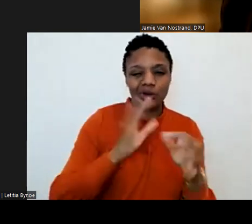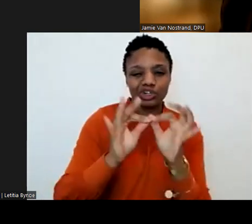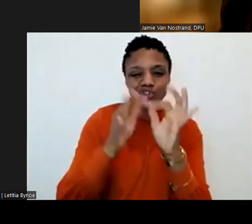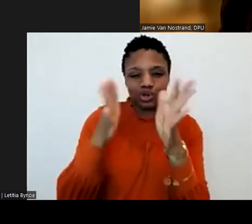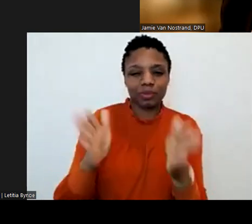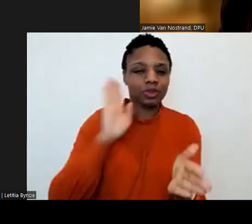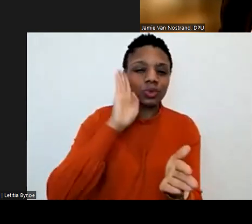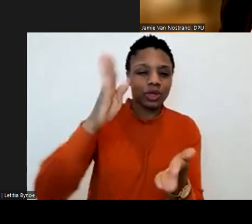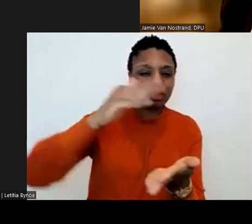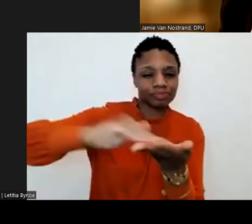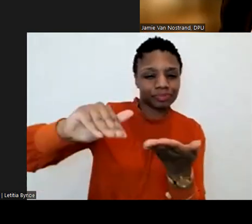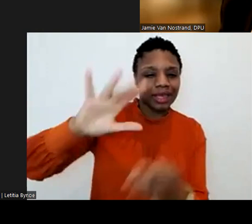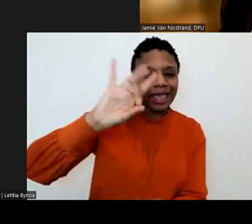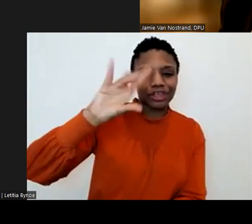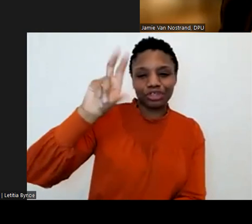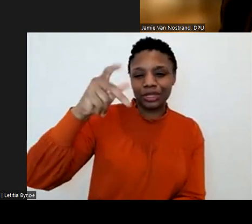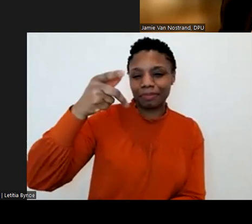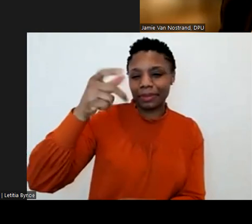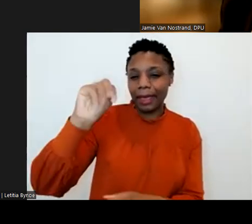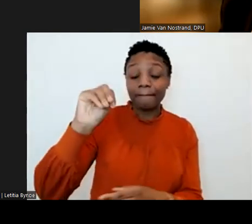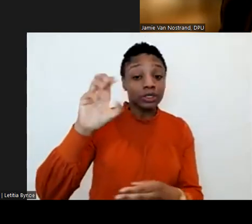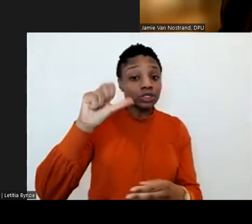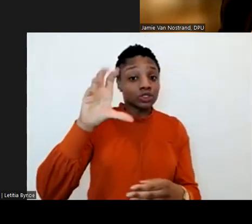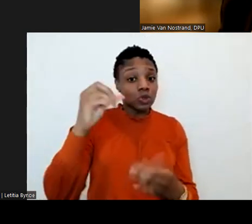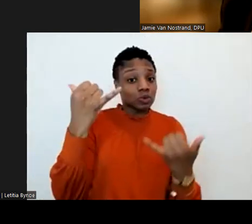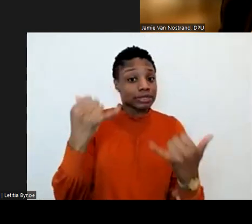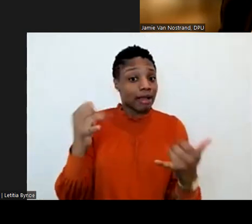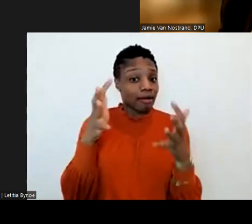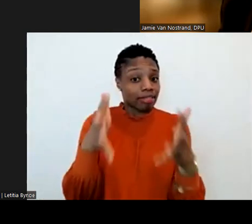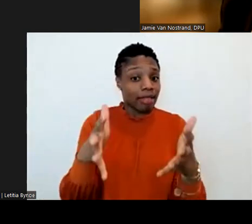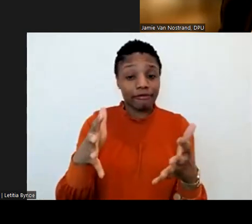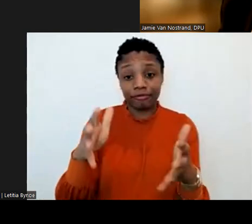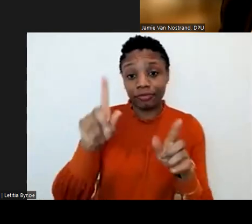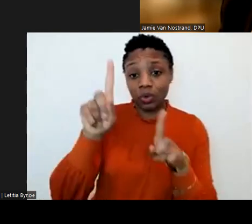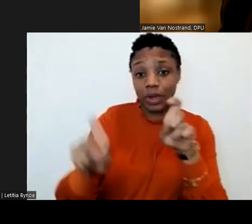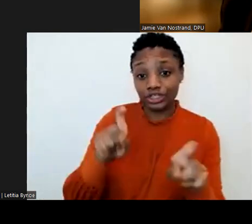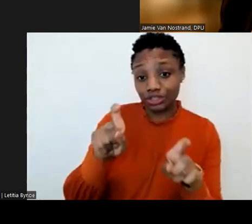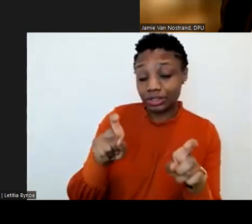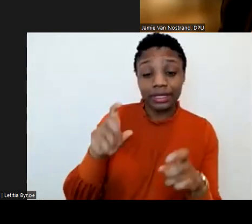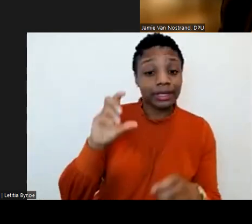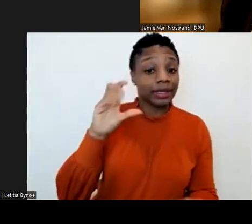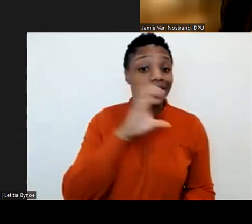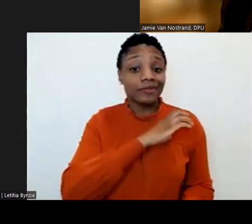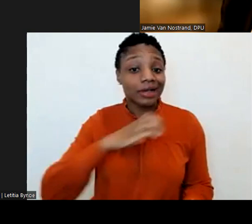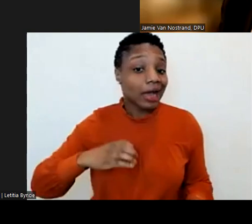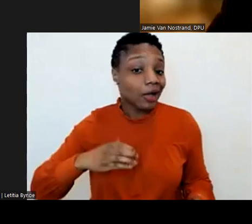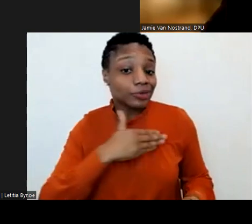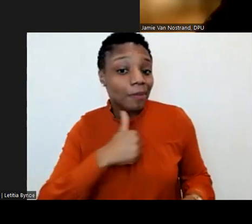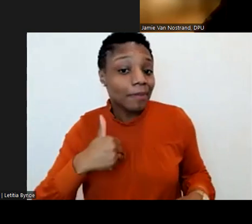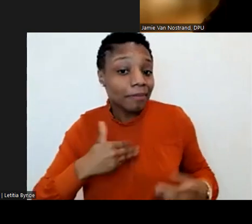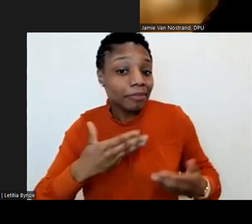antes de que perdamos nuestros intérpretes Así que voy a permitir los próximos 10